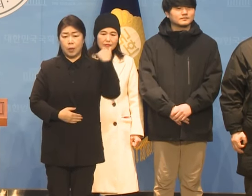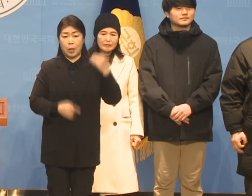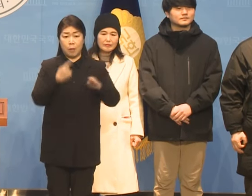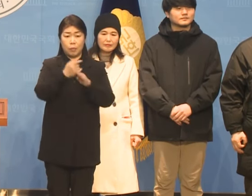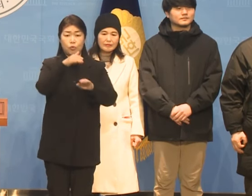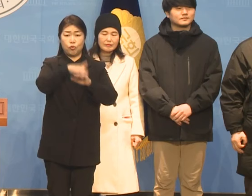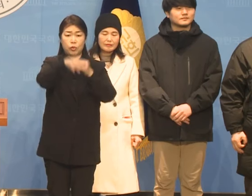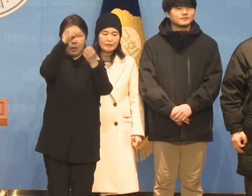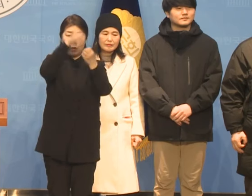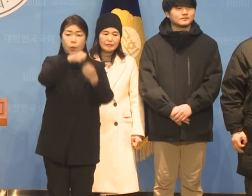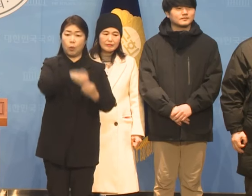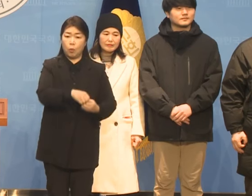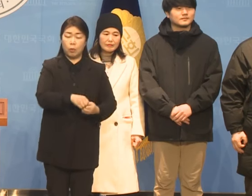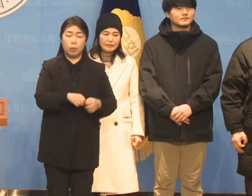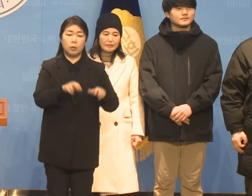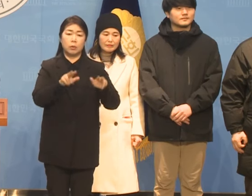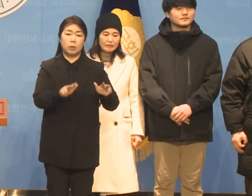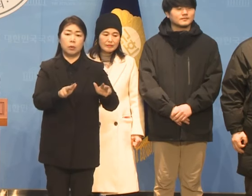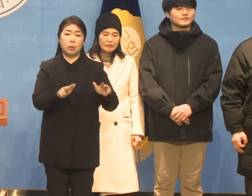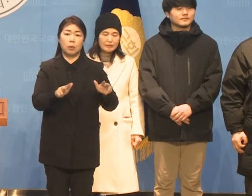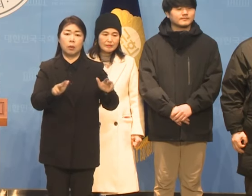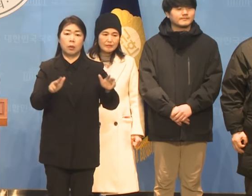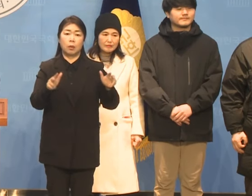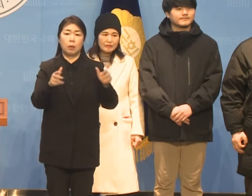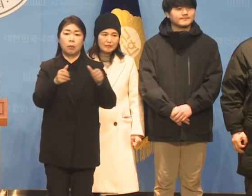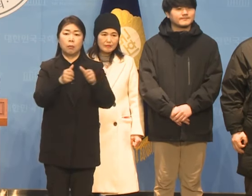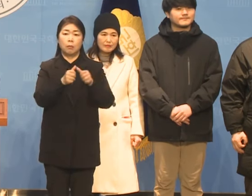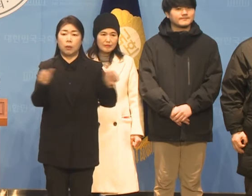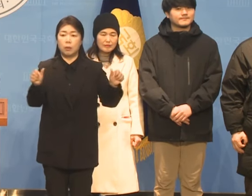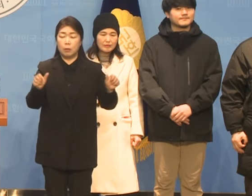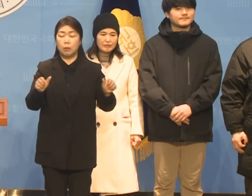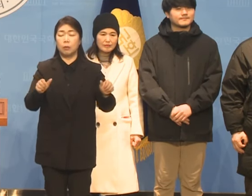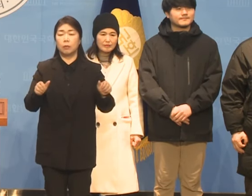자랑스러운 전통이 무너져 내려가고 있습니다.